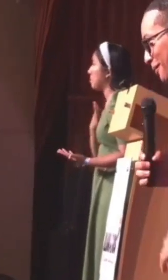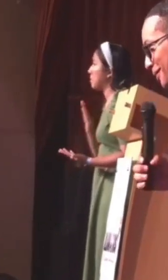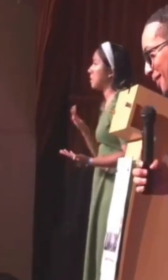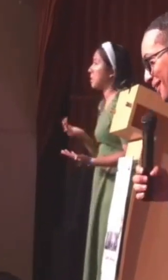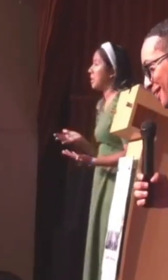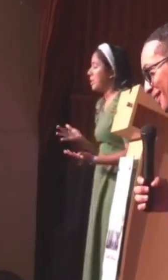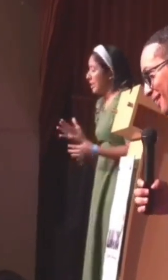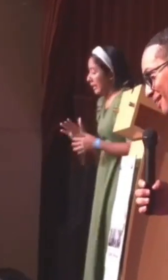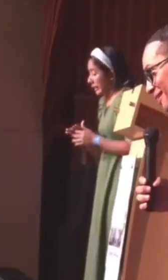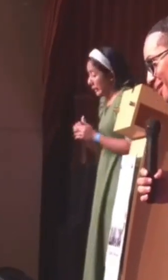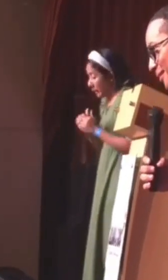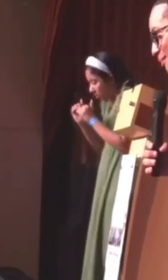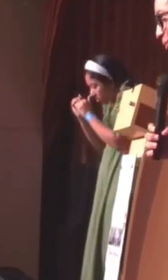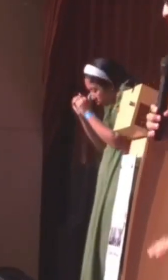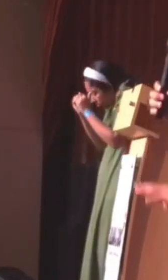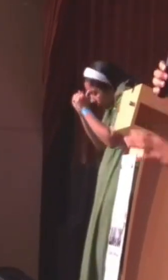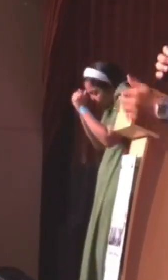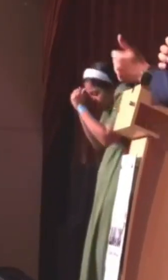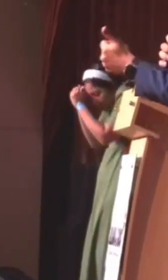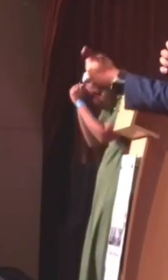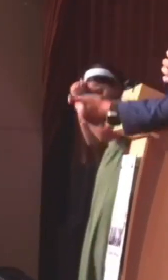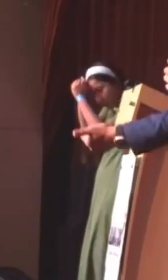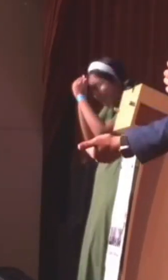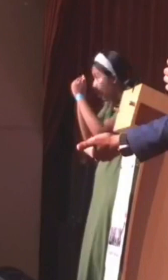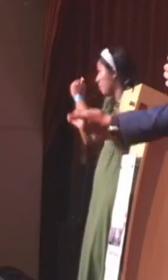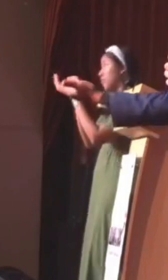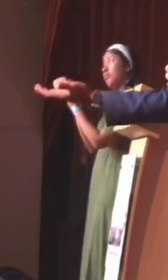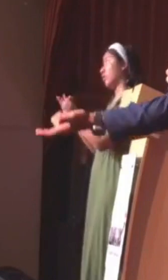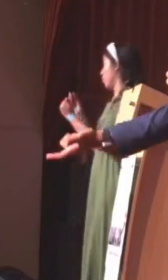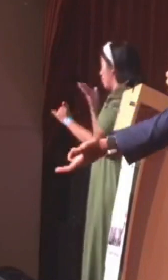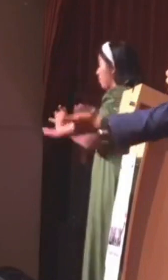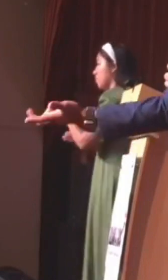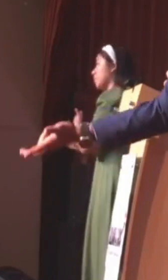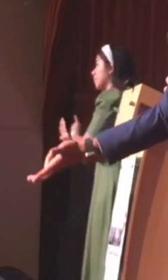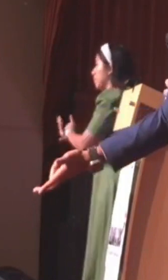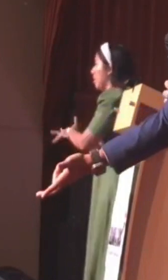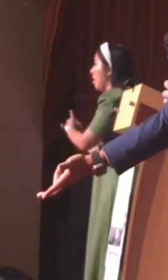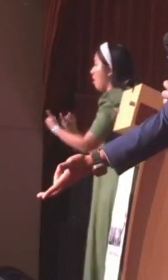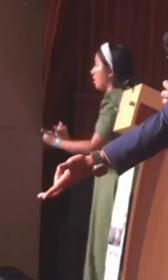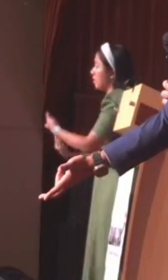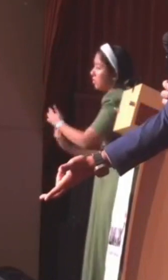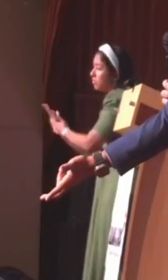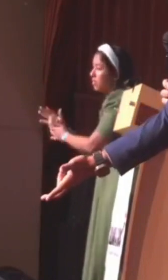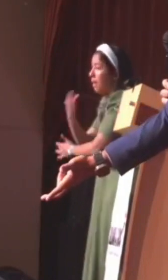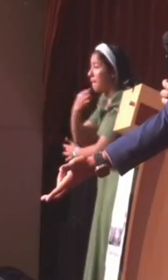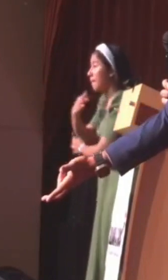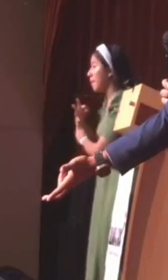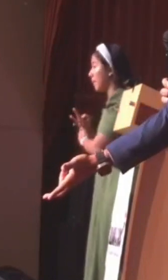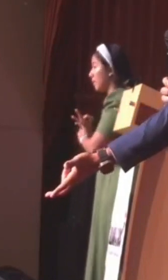mi cabeza. Porque no puedo entrar. Tengo tarjeta de predicador y estoy soltero.